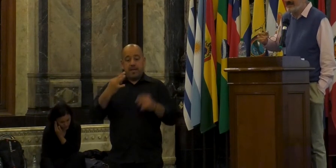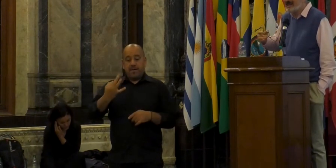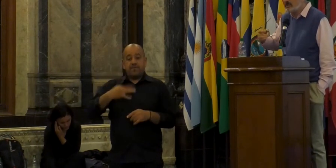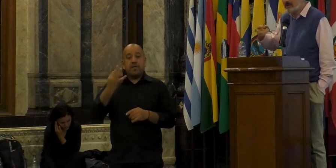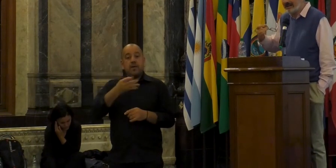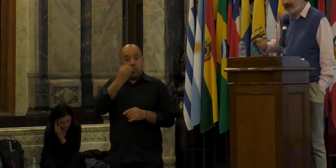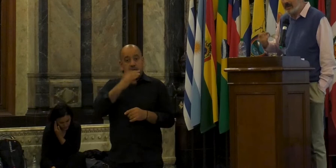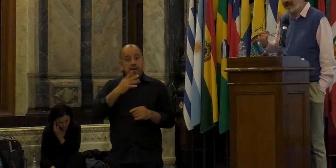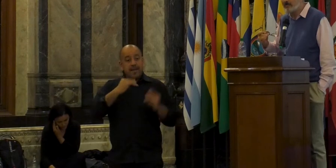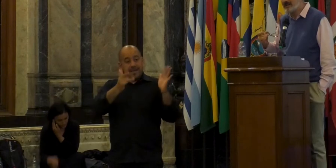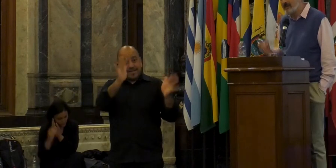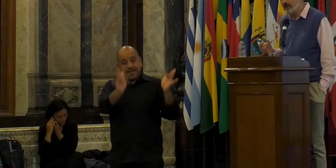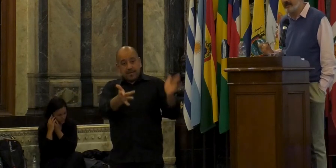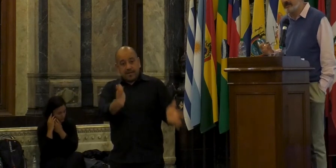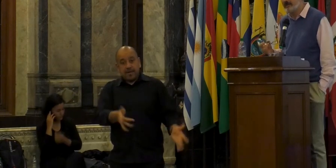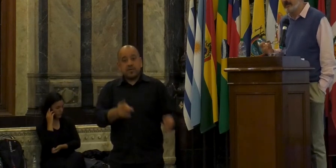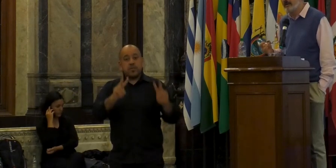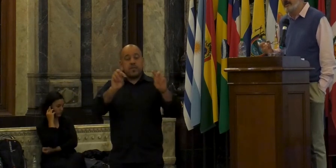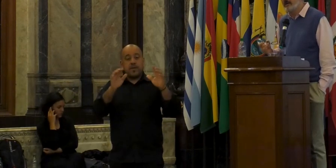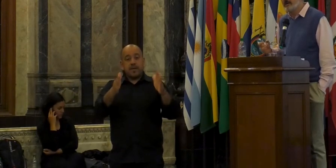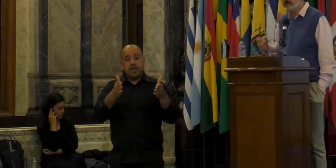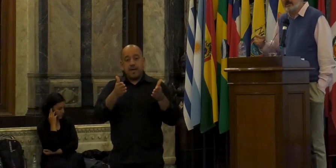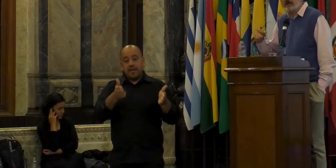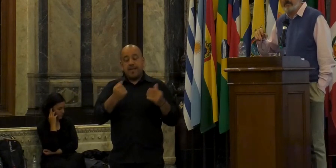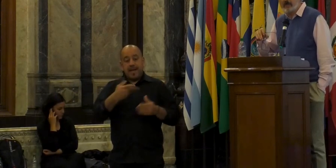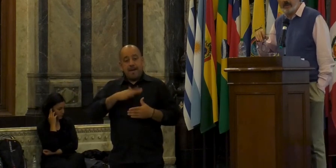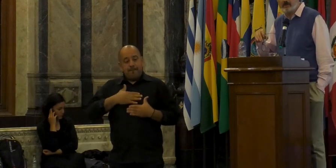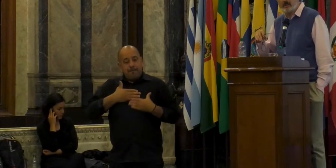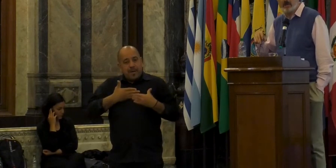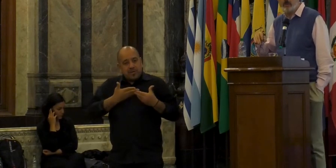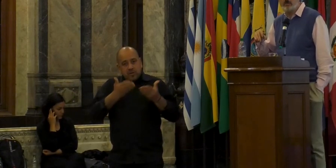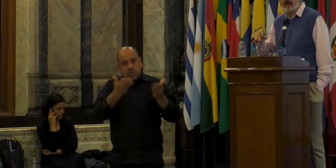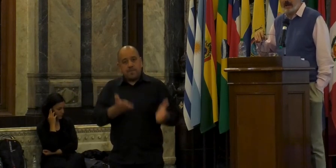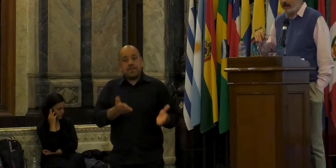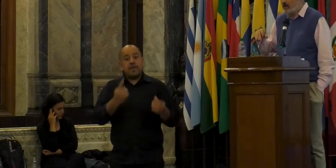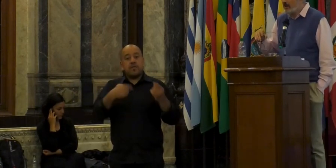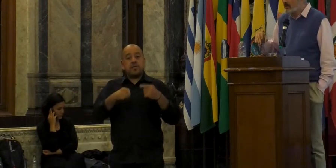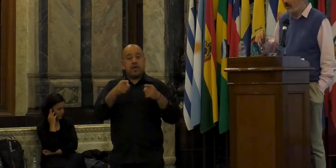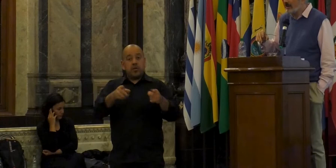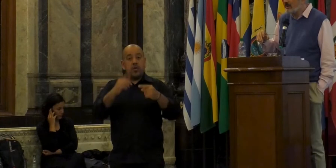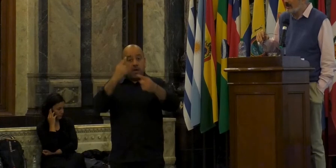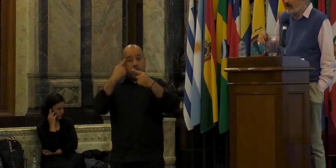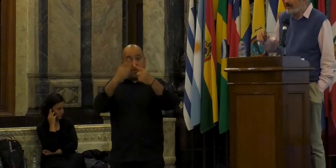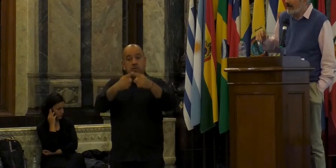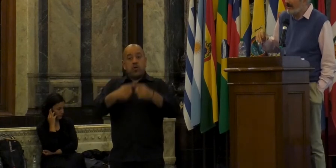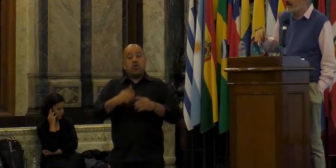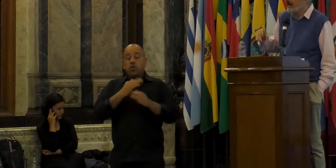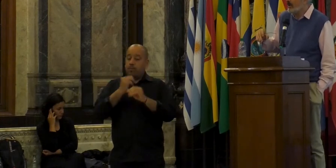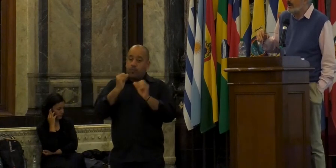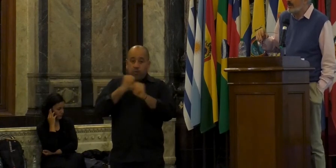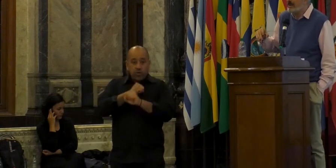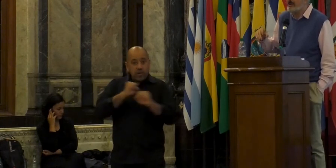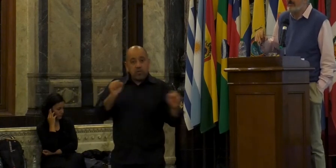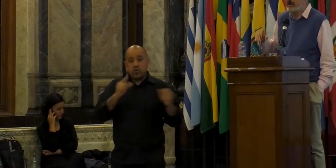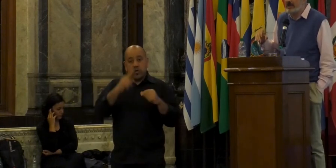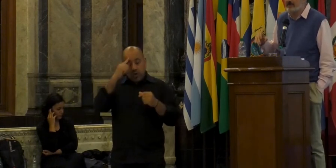La estética es un tratado de las pasiones. Y entonces, esto también apunta a que no podemos hacer una etnografía fría o